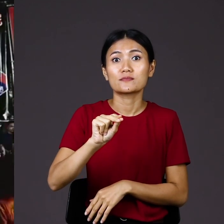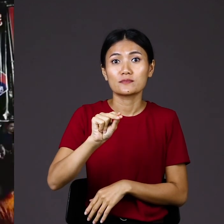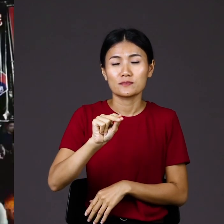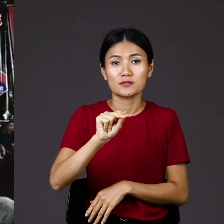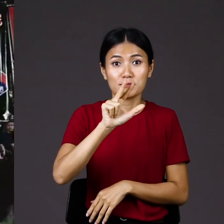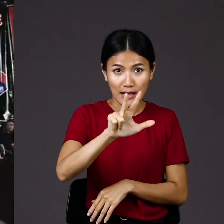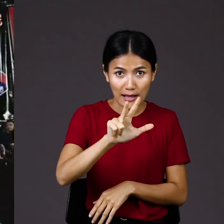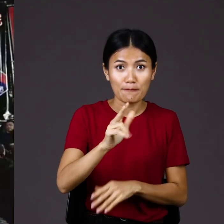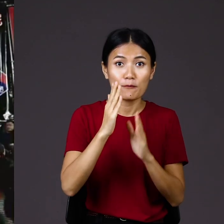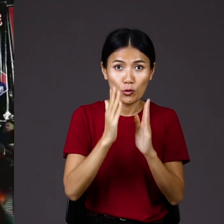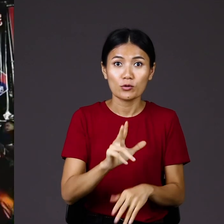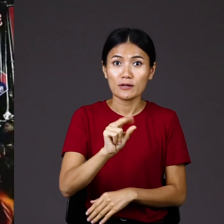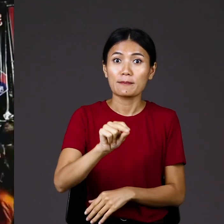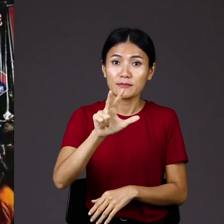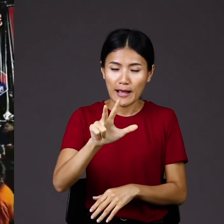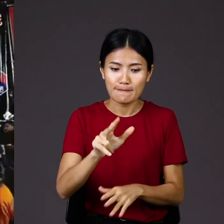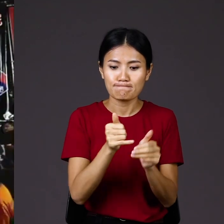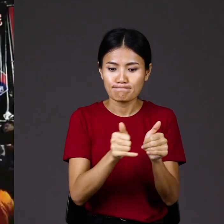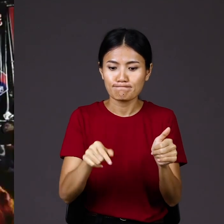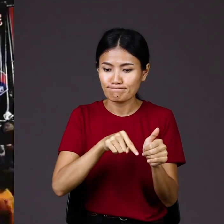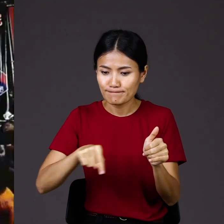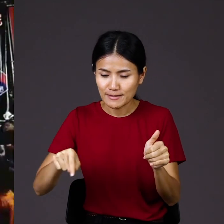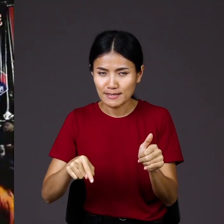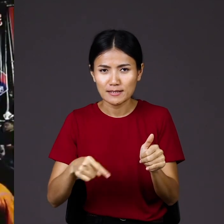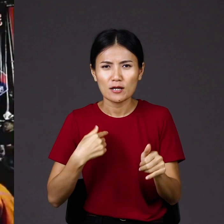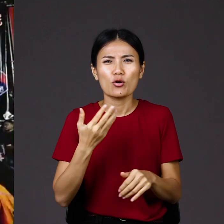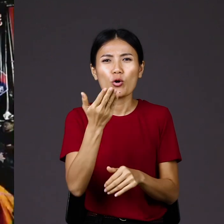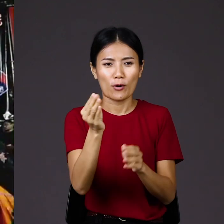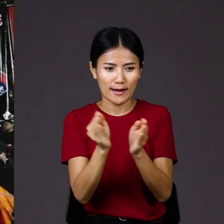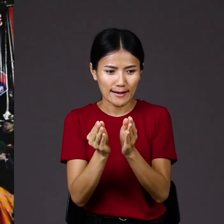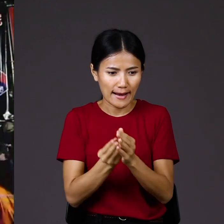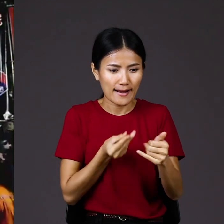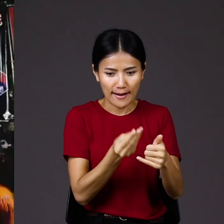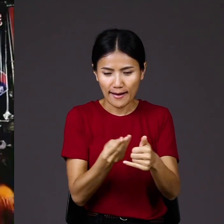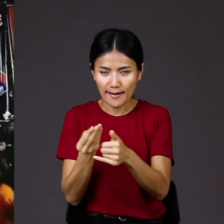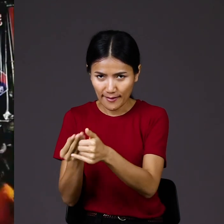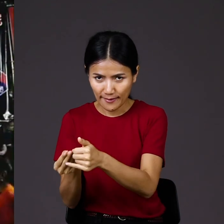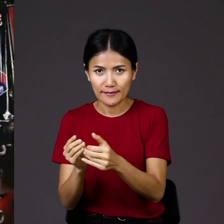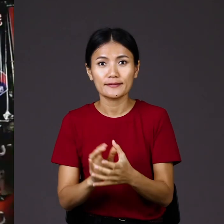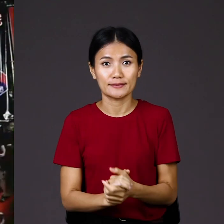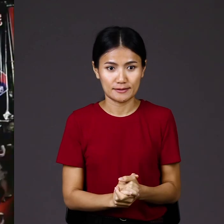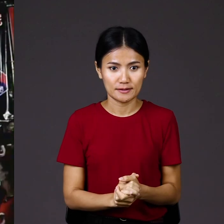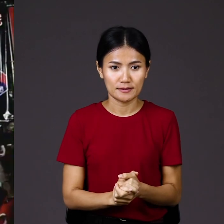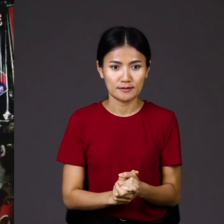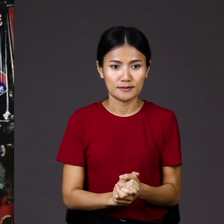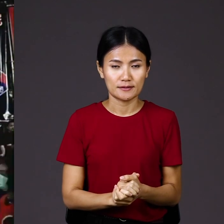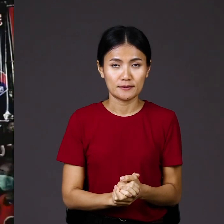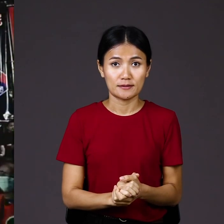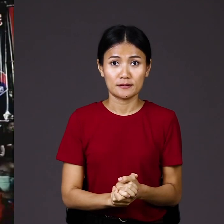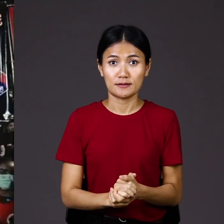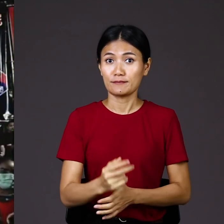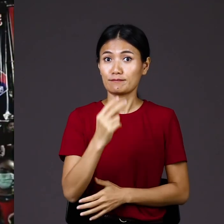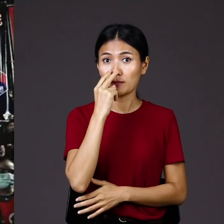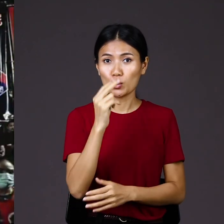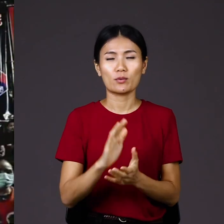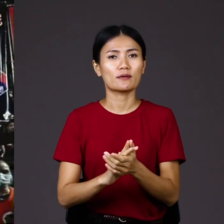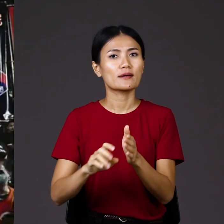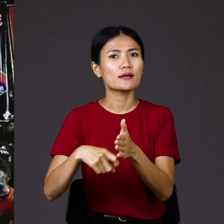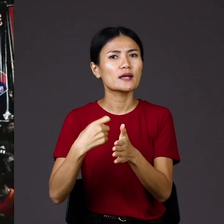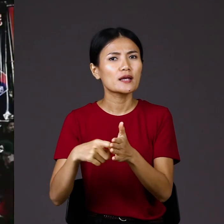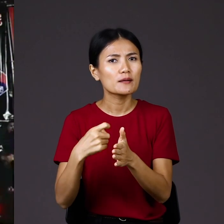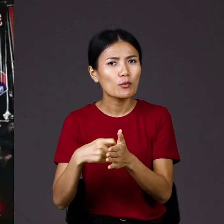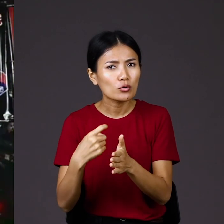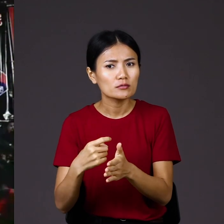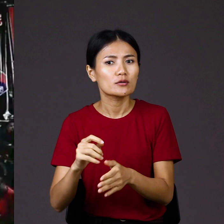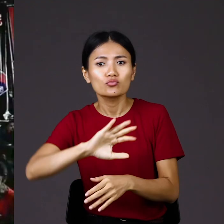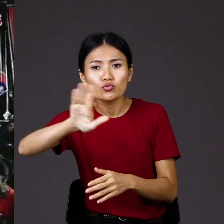จาก36เขตผมขอใช้เวลาสั้นๆอธิบายให้กับทุกท่านว่าทำ